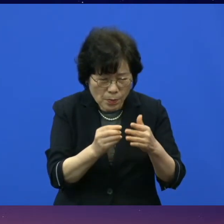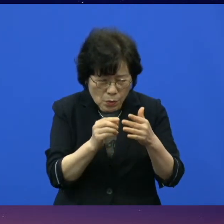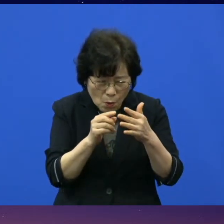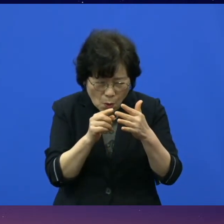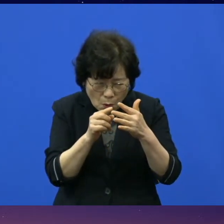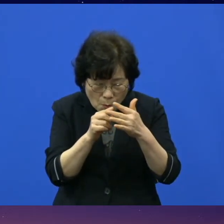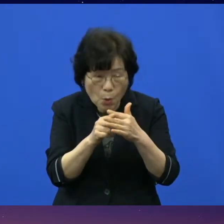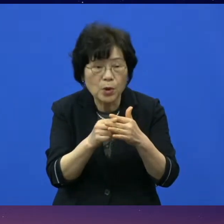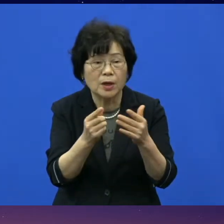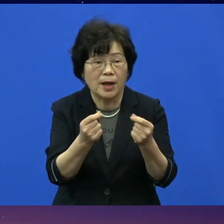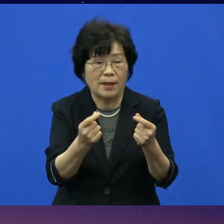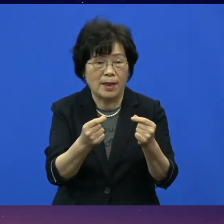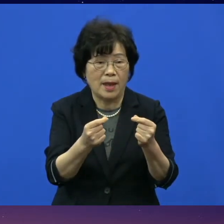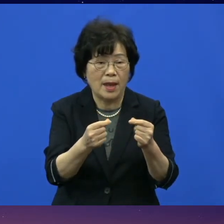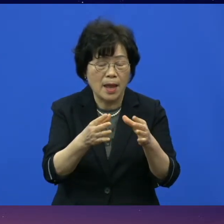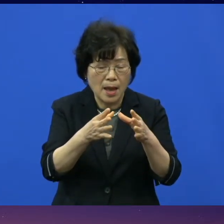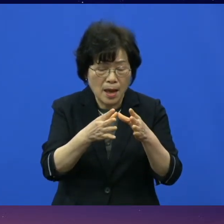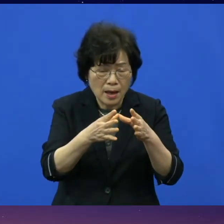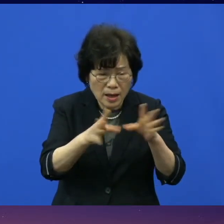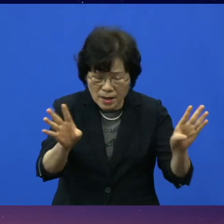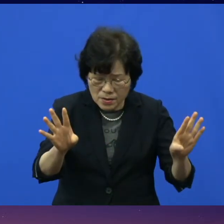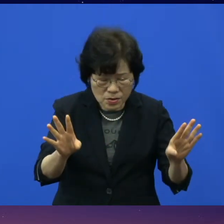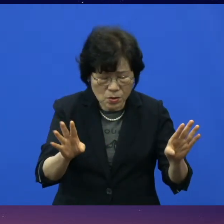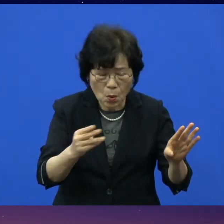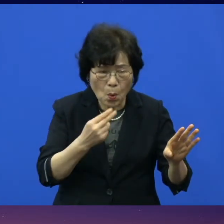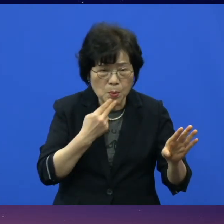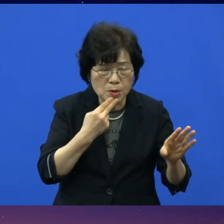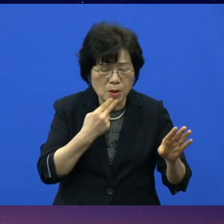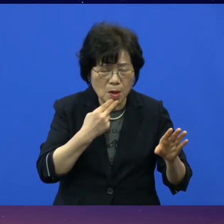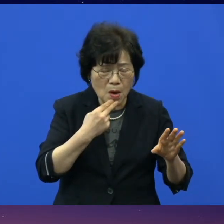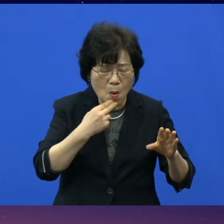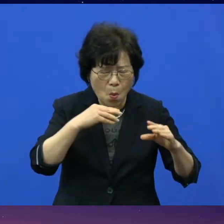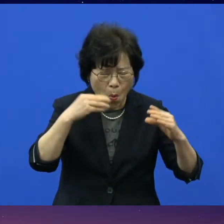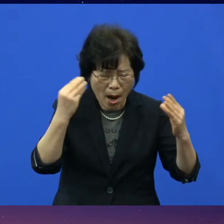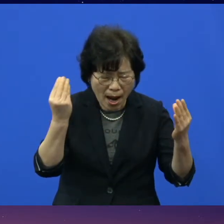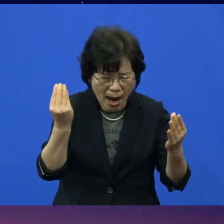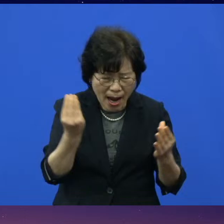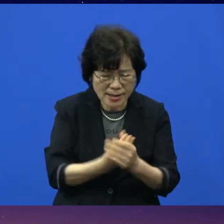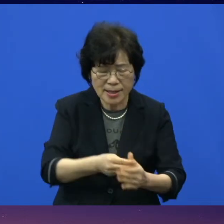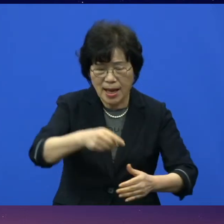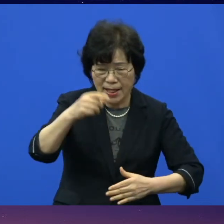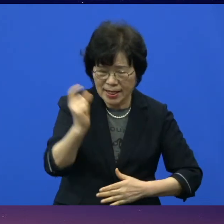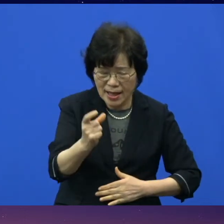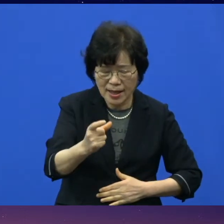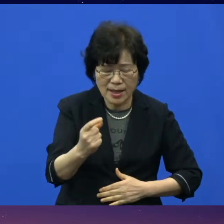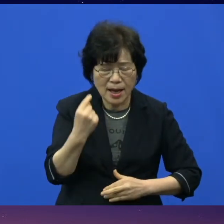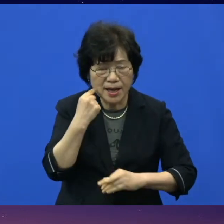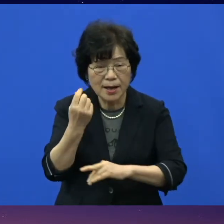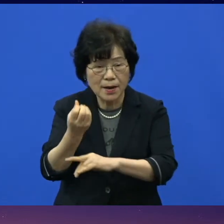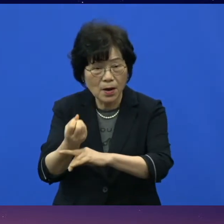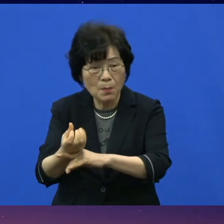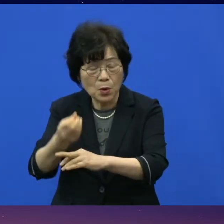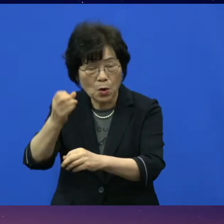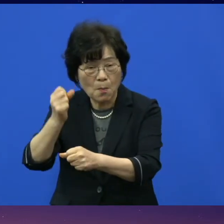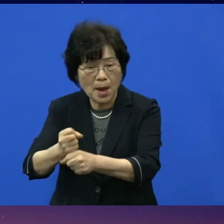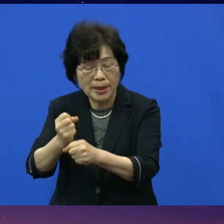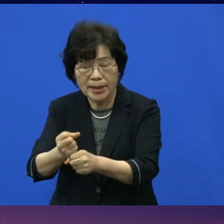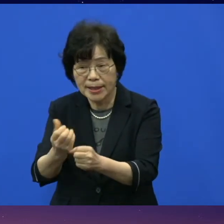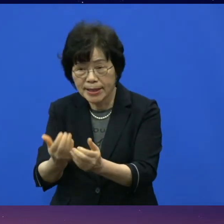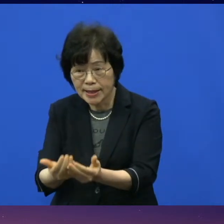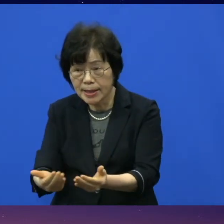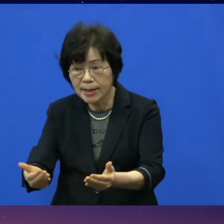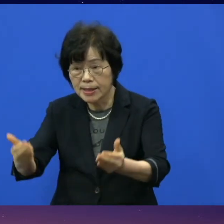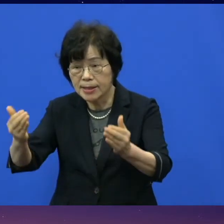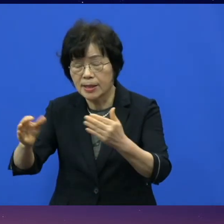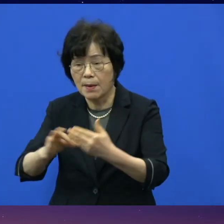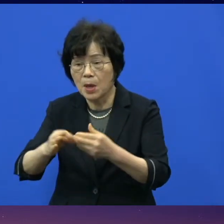안 깨어지면 완벽하게 아주 그냥 단단한 금으로 되어진 그런